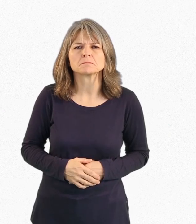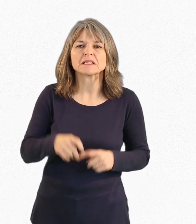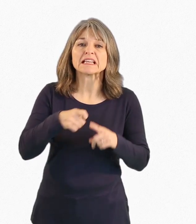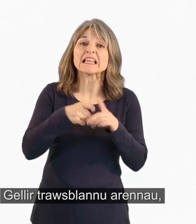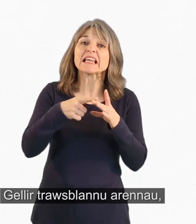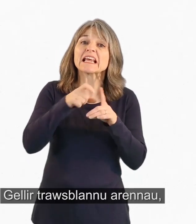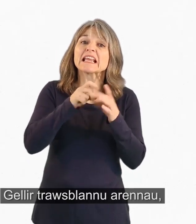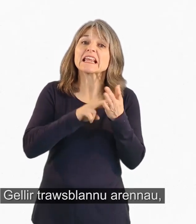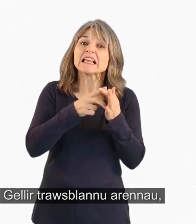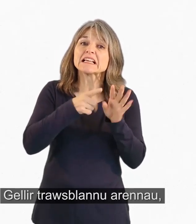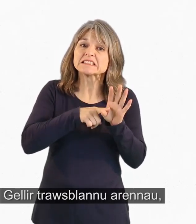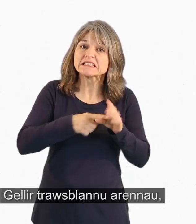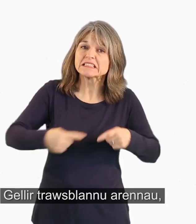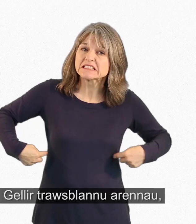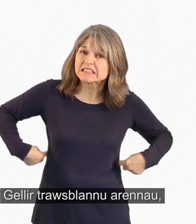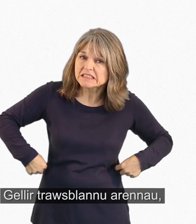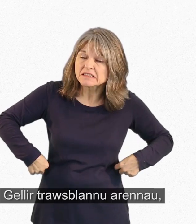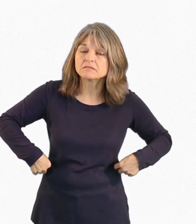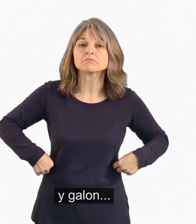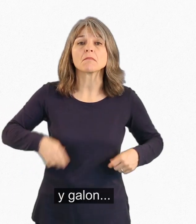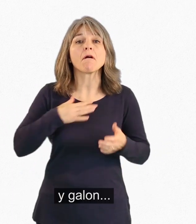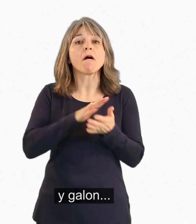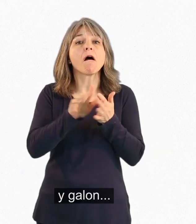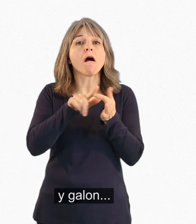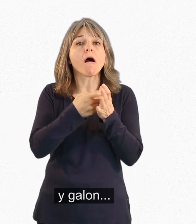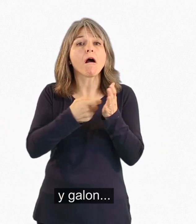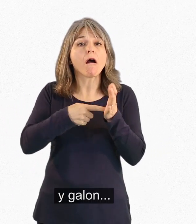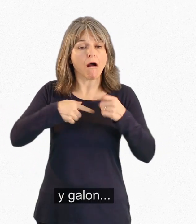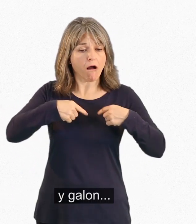Gellir traws blannu arenau, y galon,